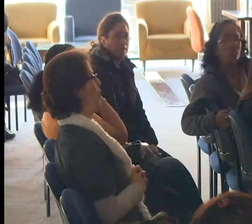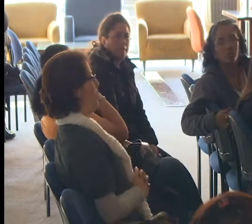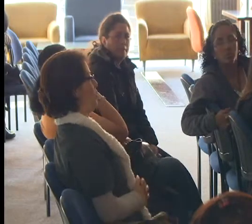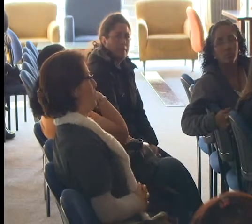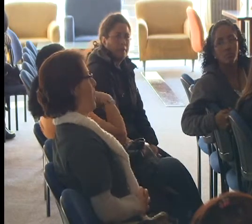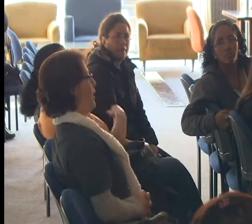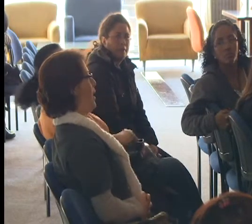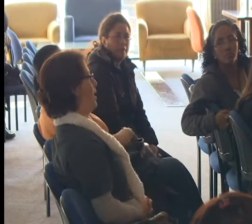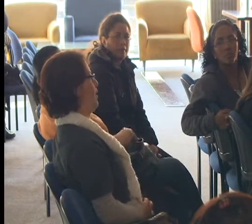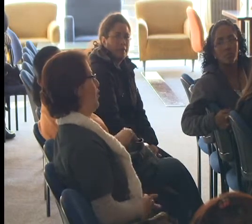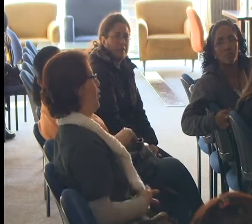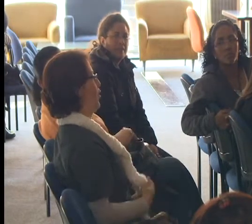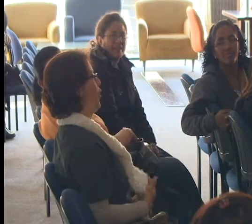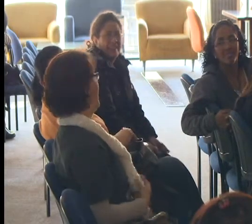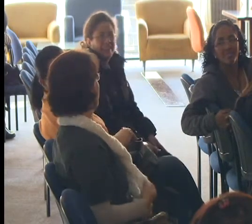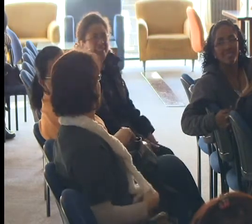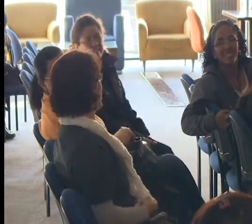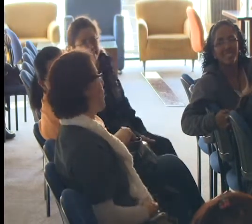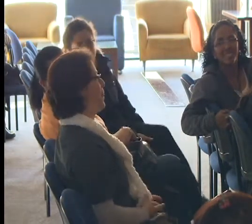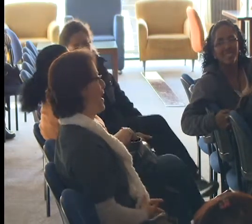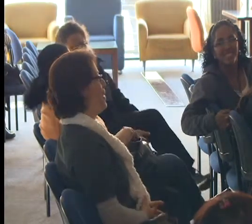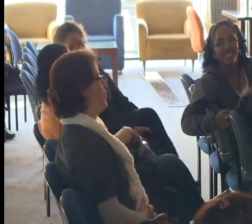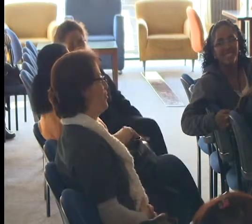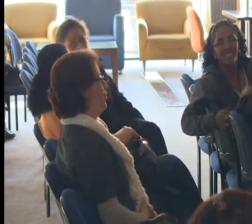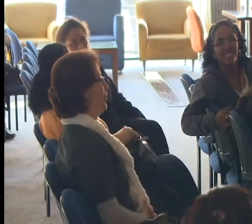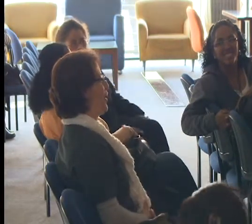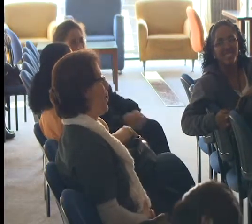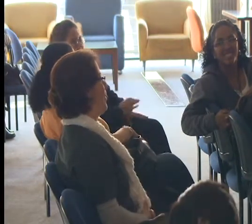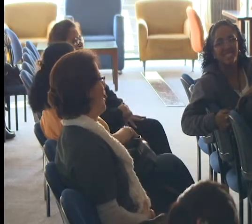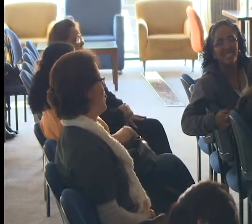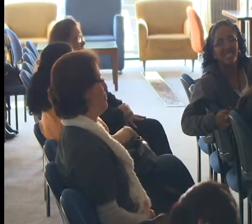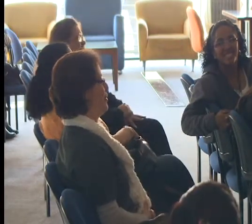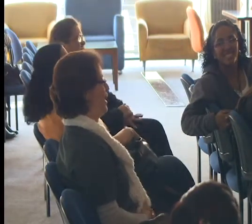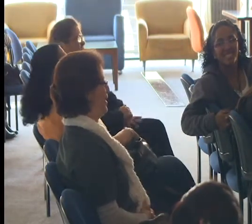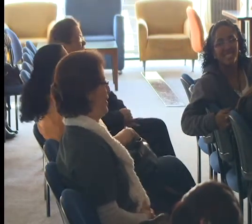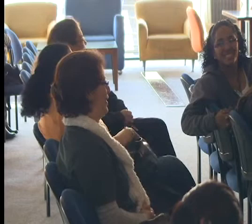O sea, no nos aburrimos, la verdad. No, no, no,